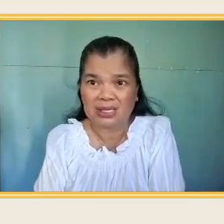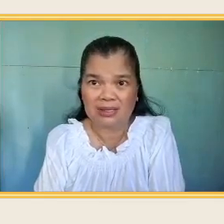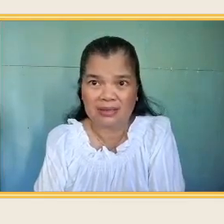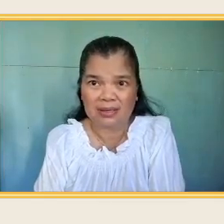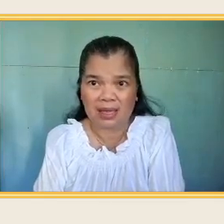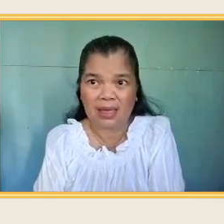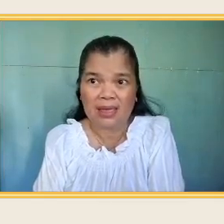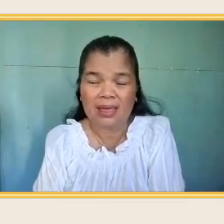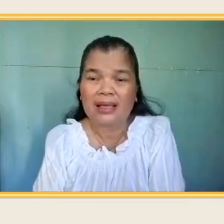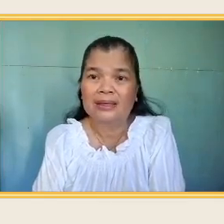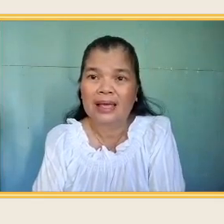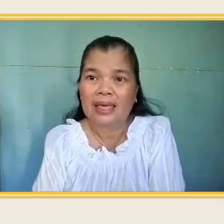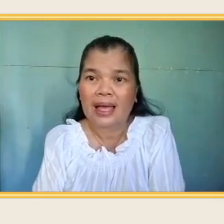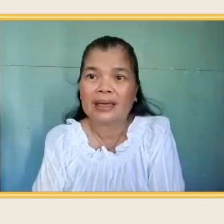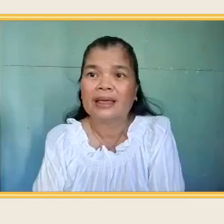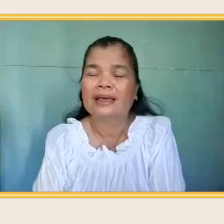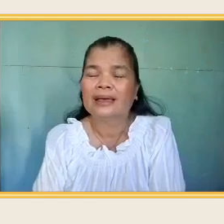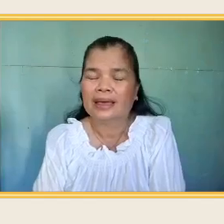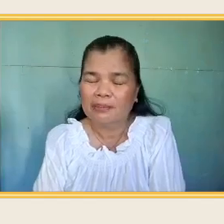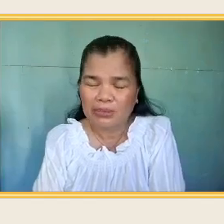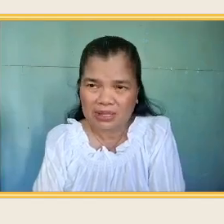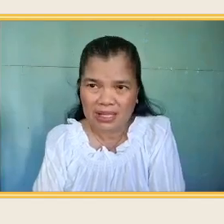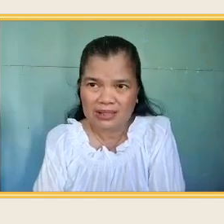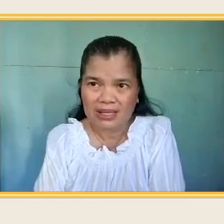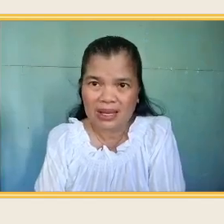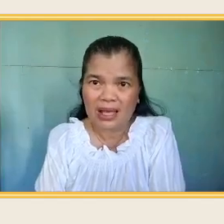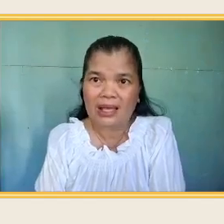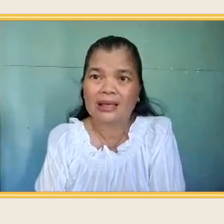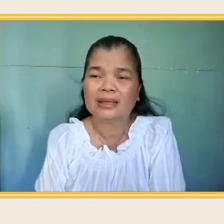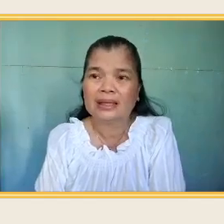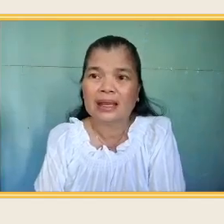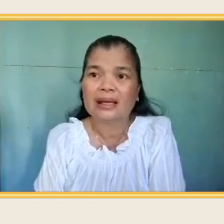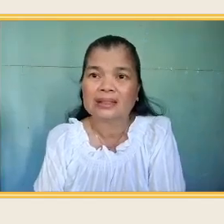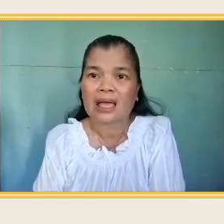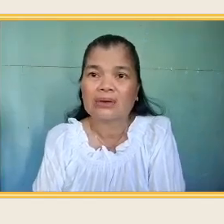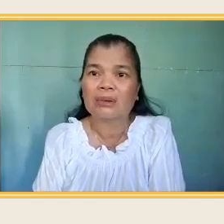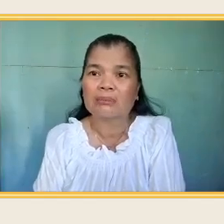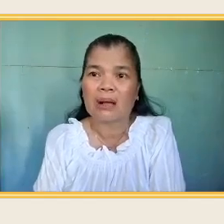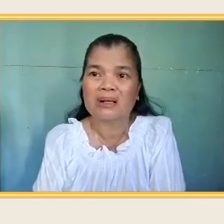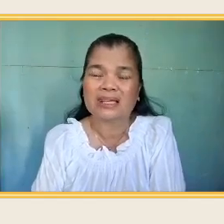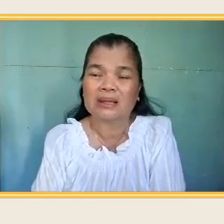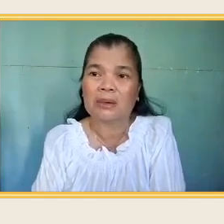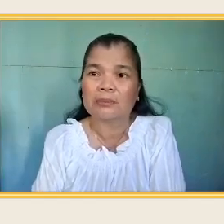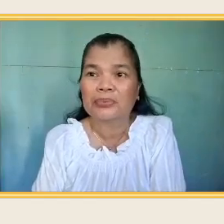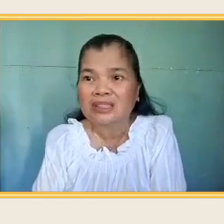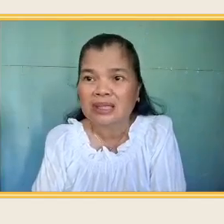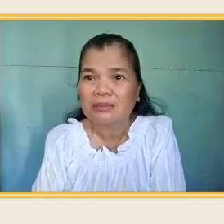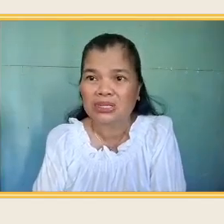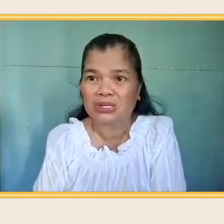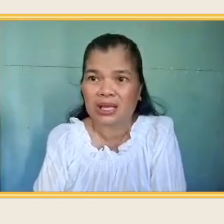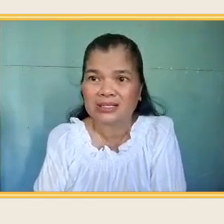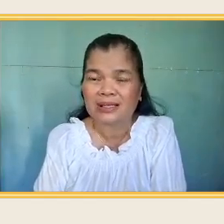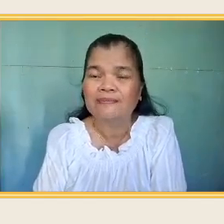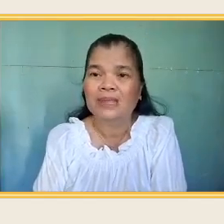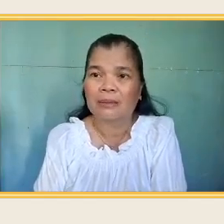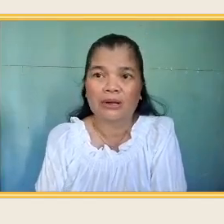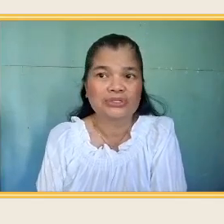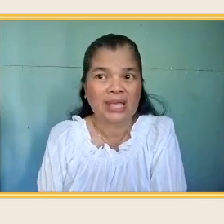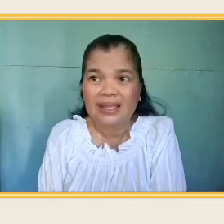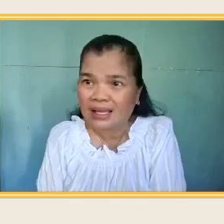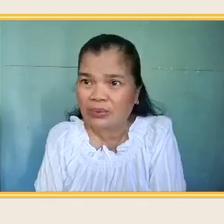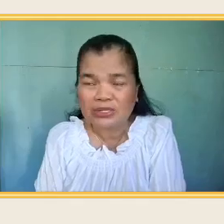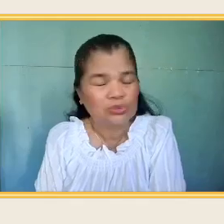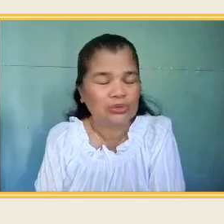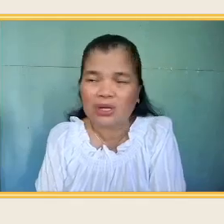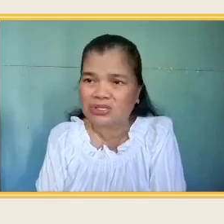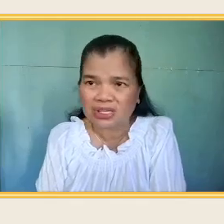G. Okay? Kaya, importante na hindi lang tayo magbabasa ng mga printed materials about